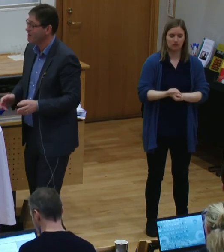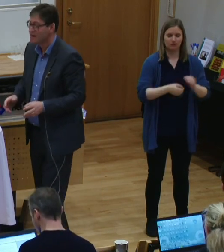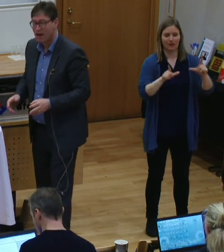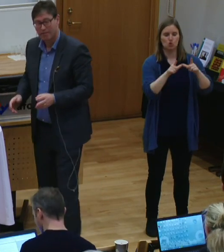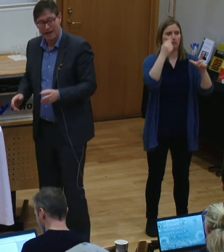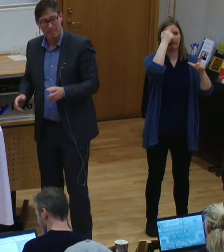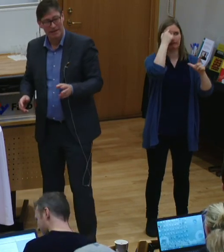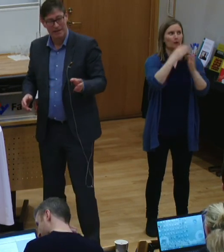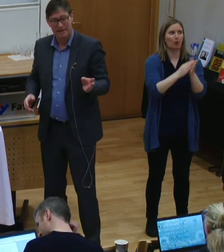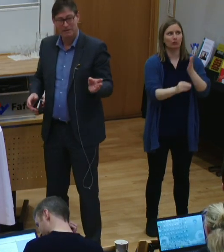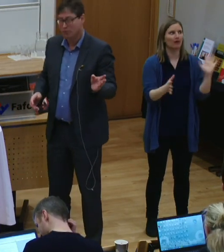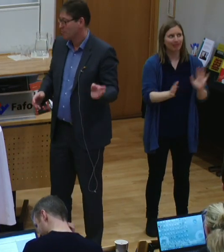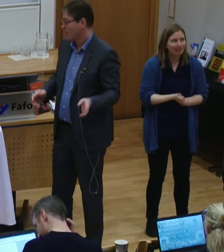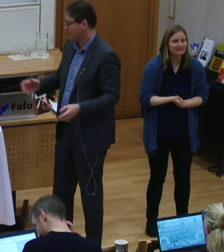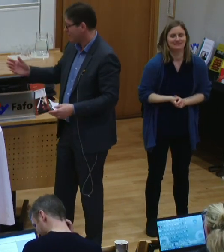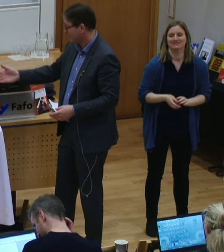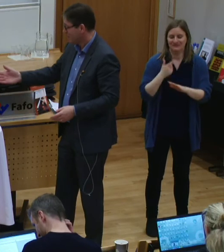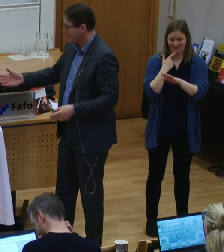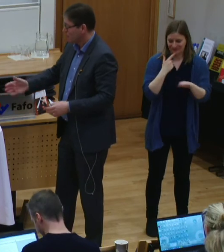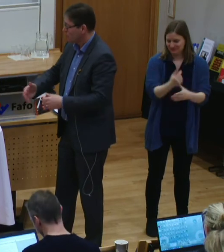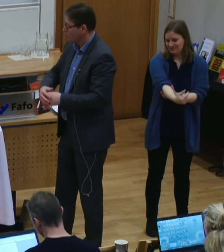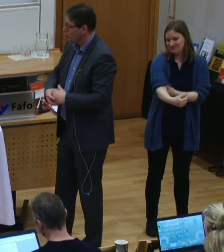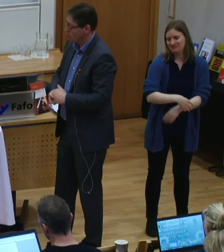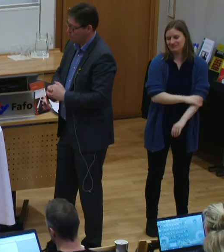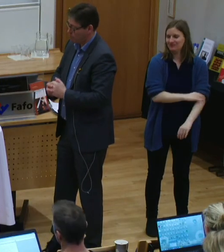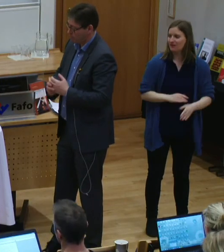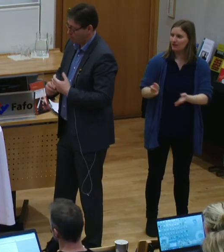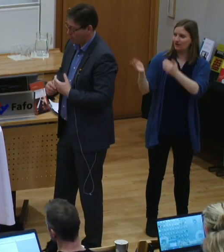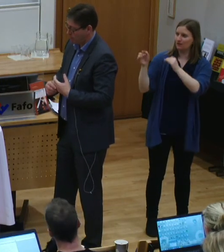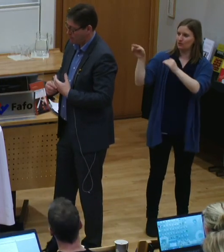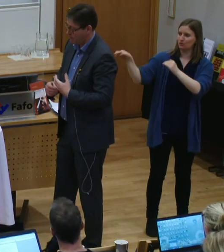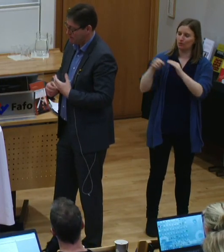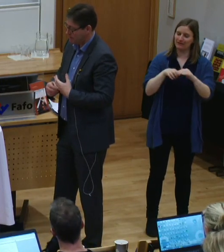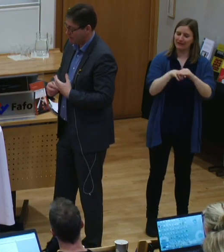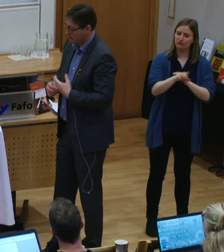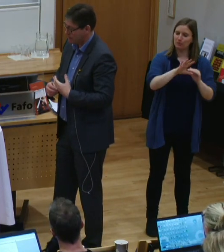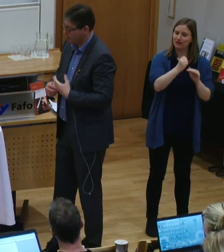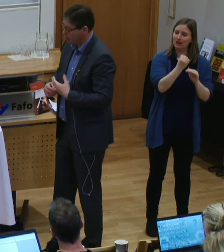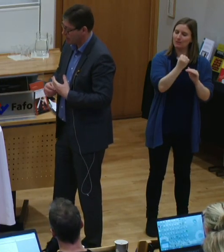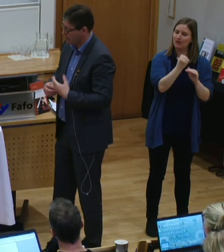oppsummering av det, men sånn kan man lese det. Så har jo du innført begrepet